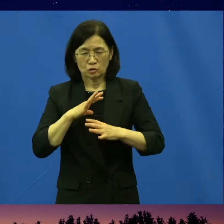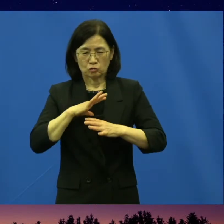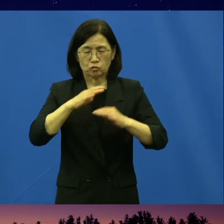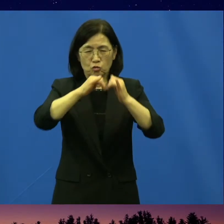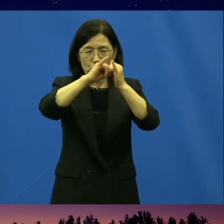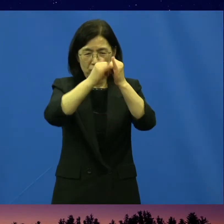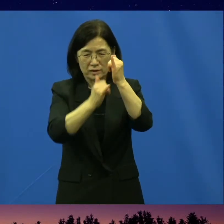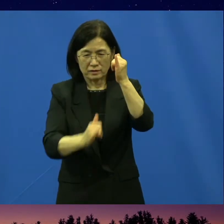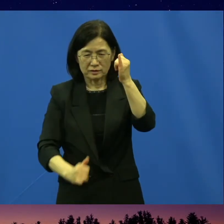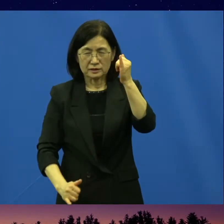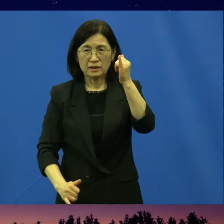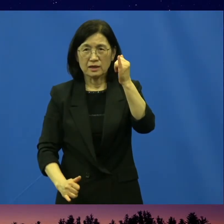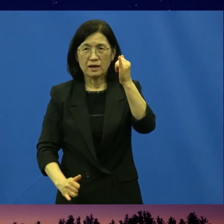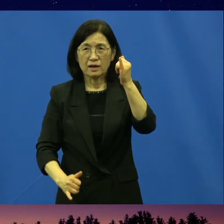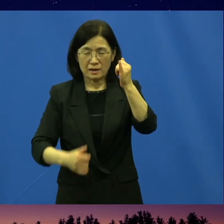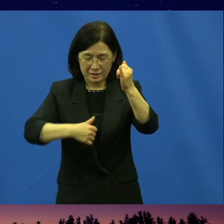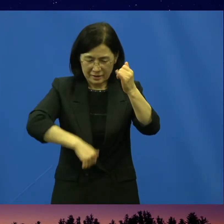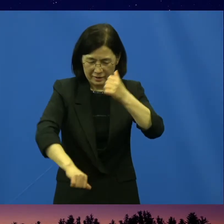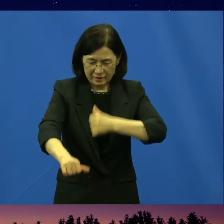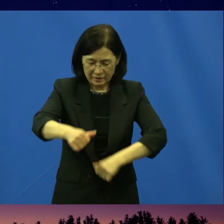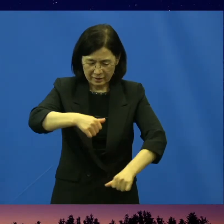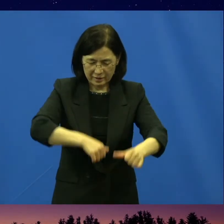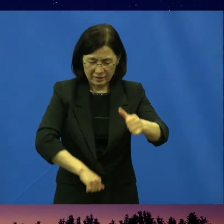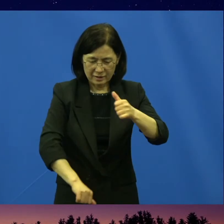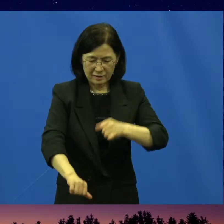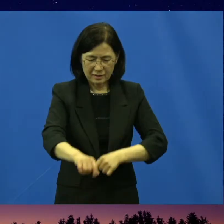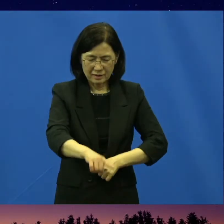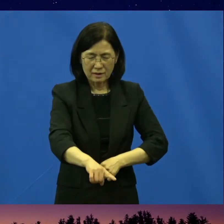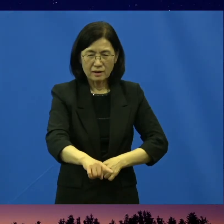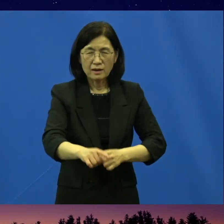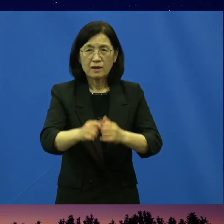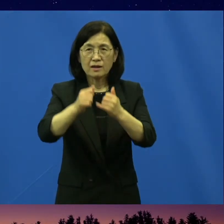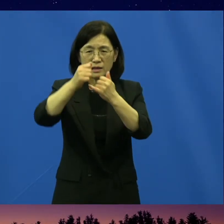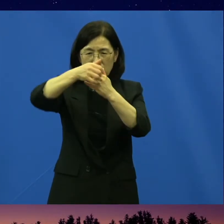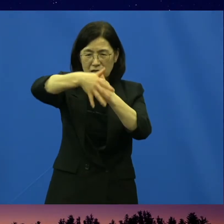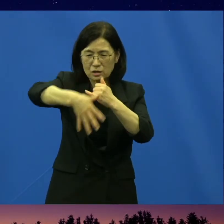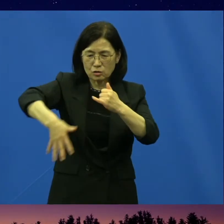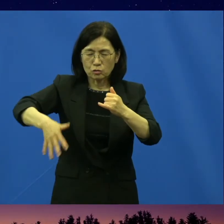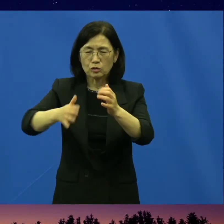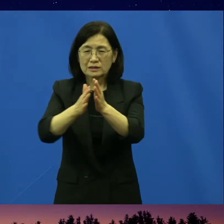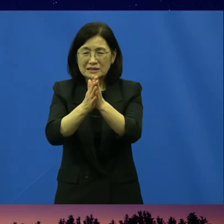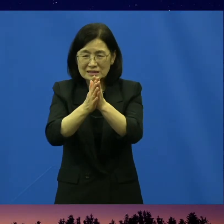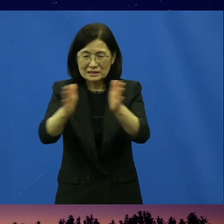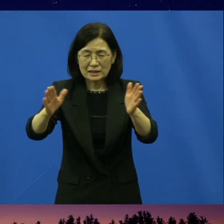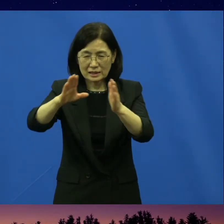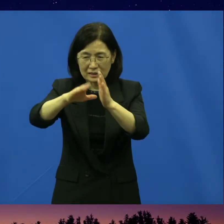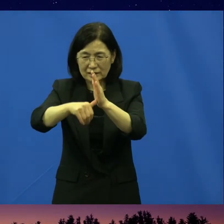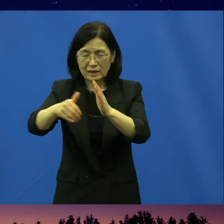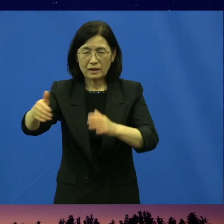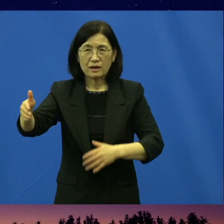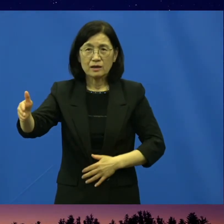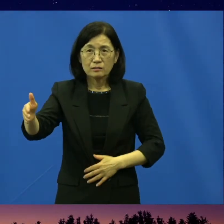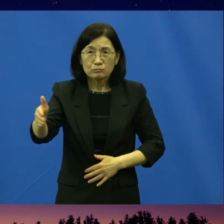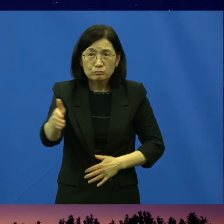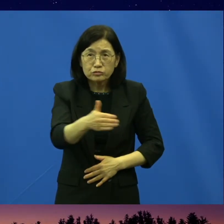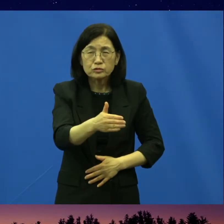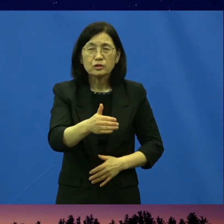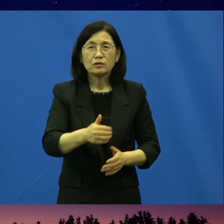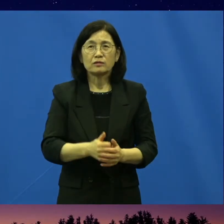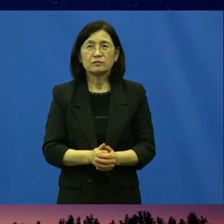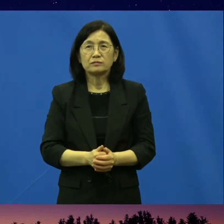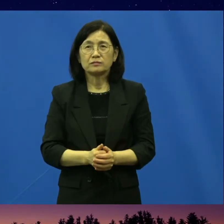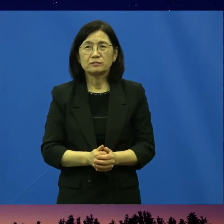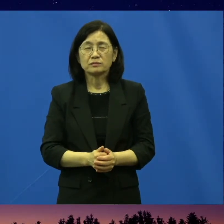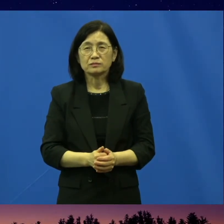오래되잖아요. 인류의 시작 단계에서부터 아담의 죄를 범한 이후에 가장 먼저 한 행동이